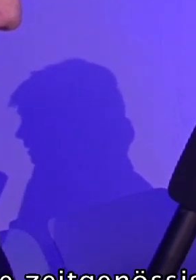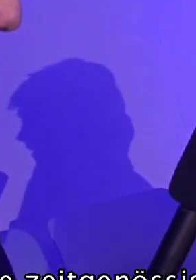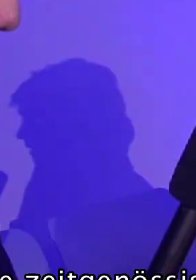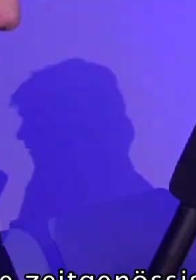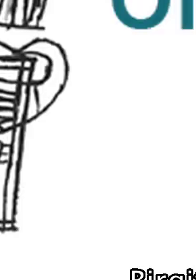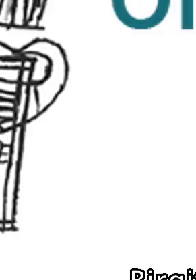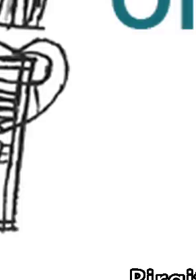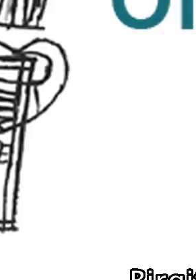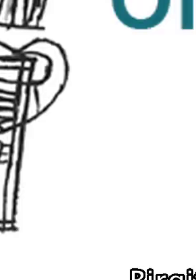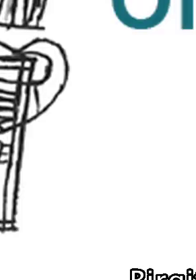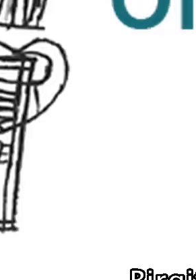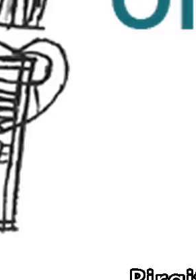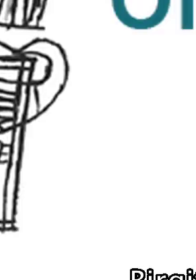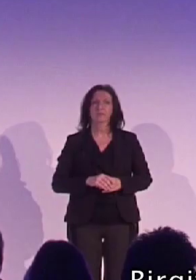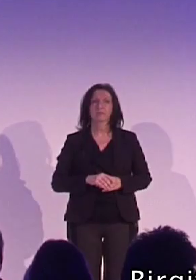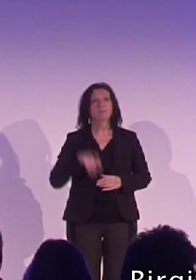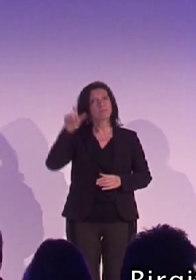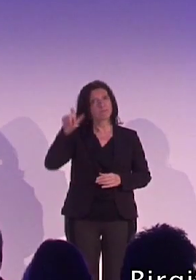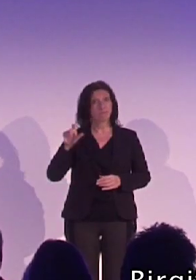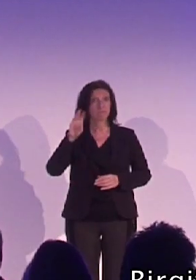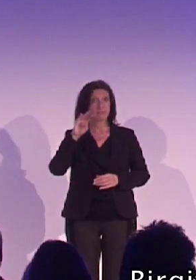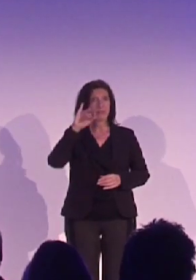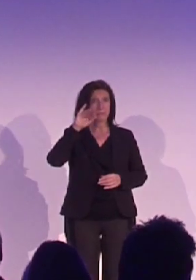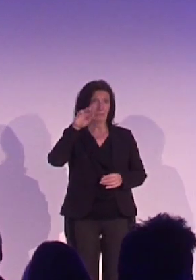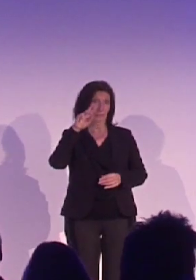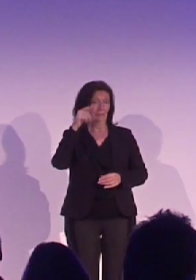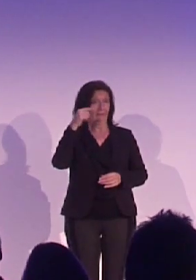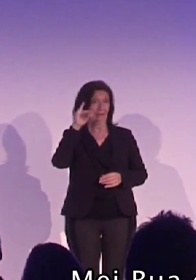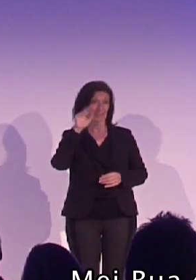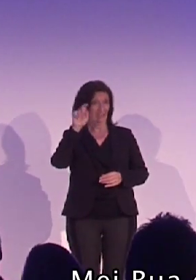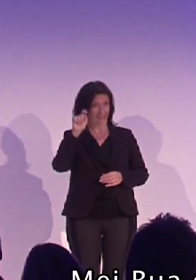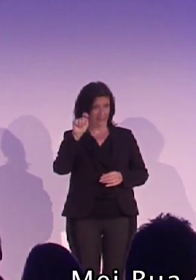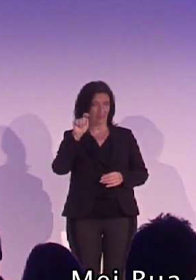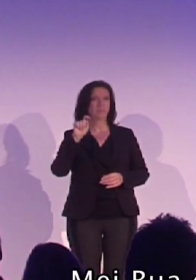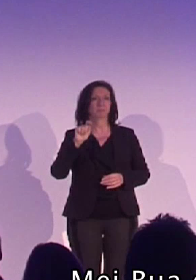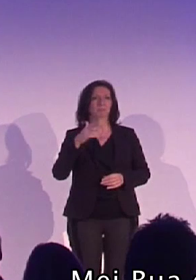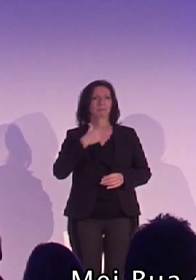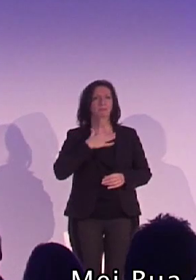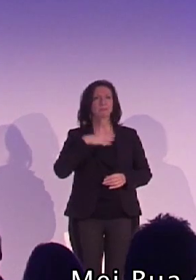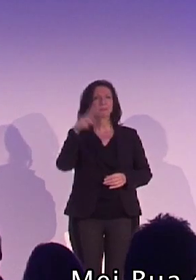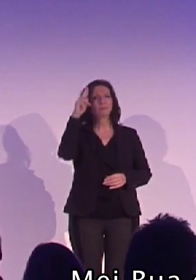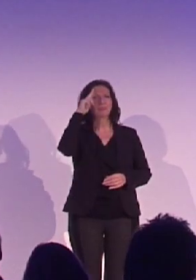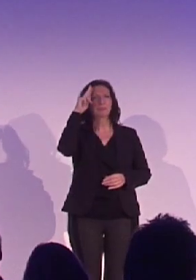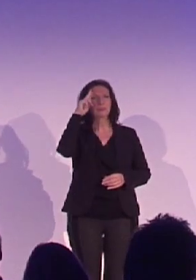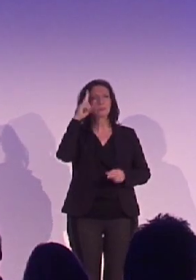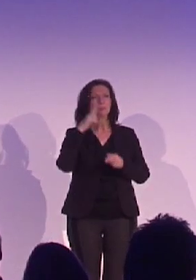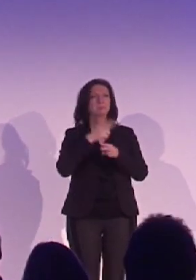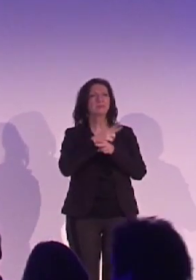Literatur, die ich kenne. Birgit Schanznick, mein Bur geht in die AIDA.